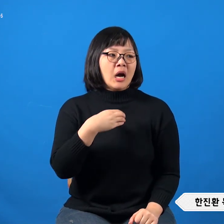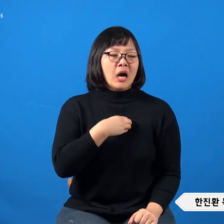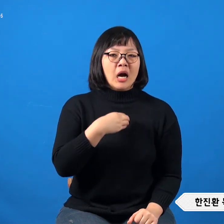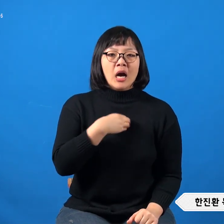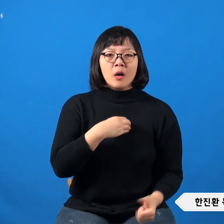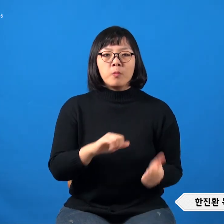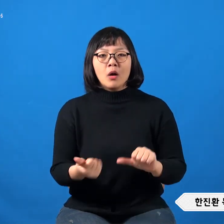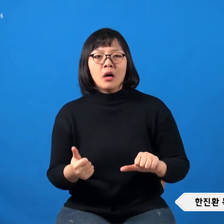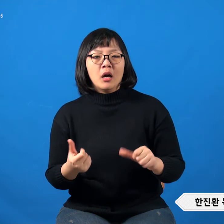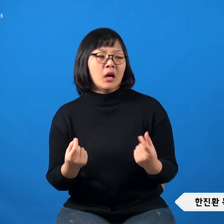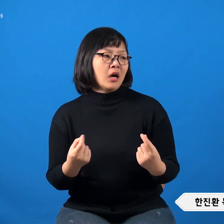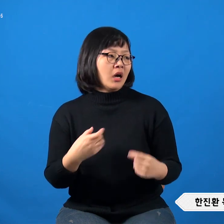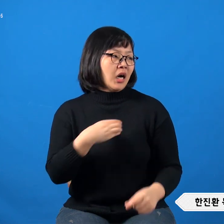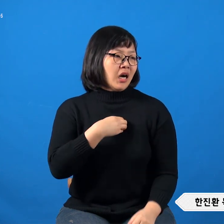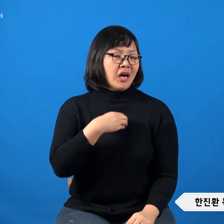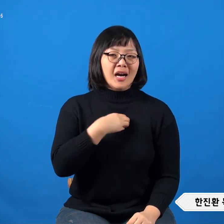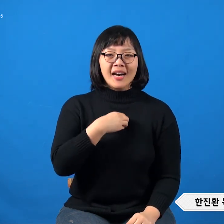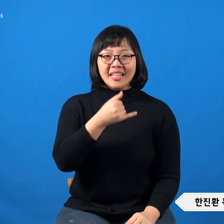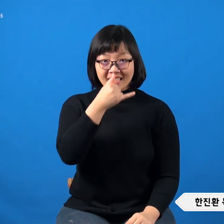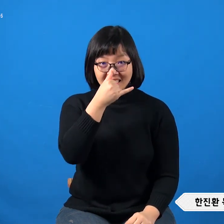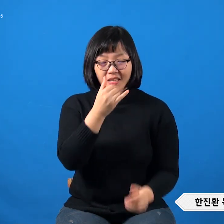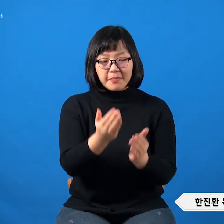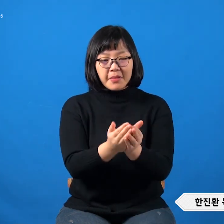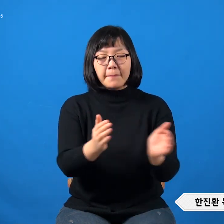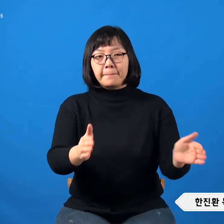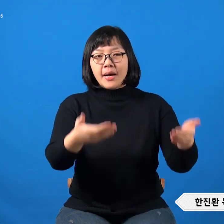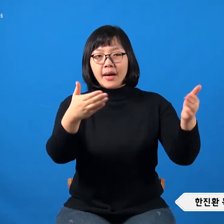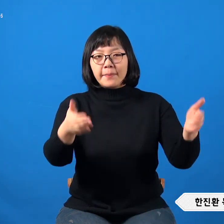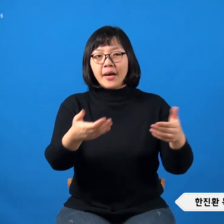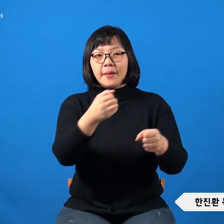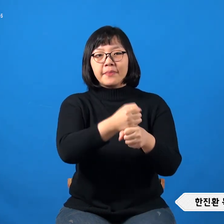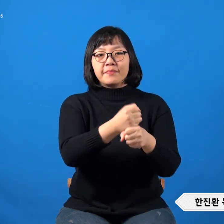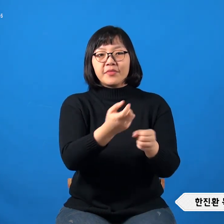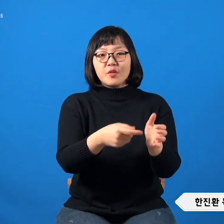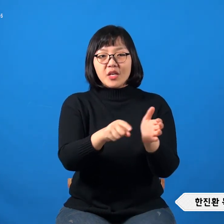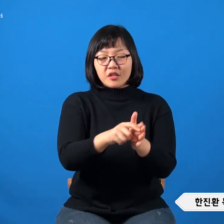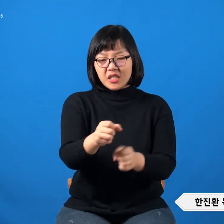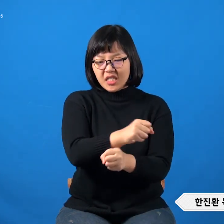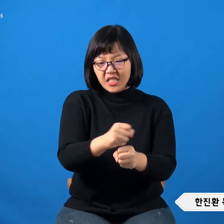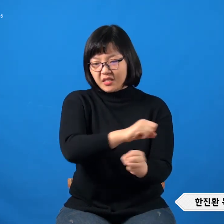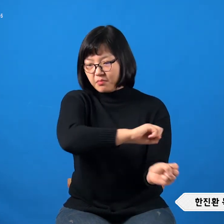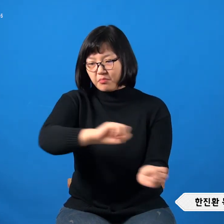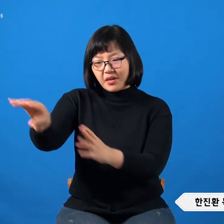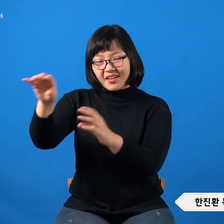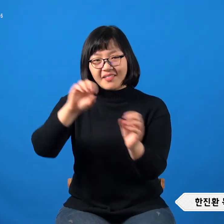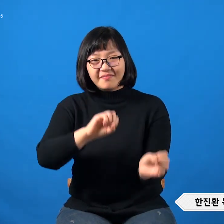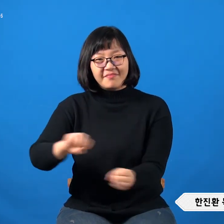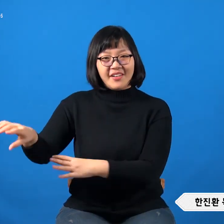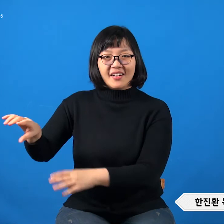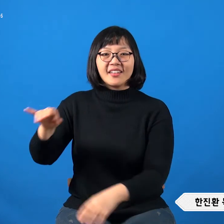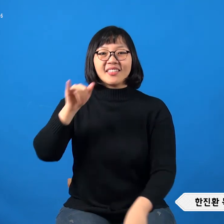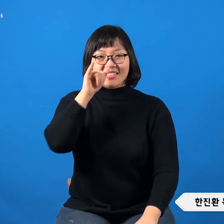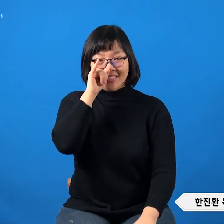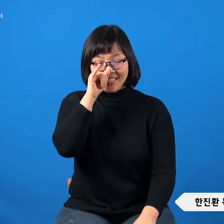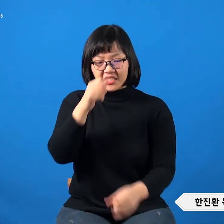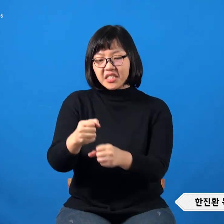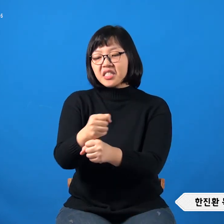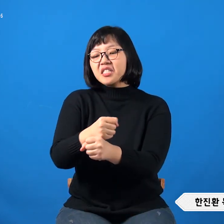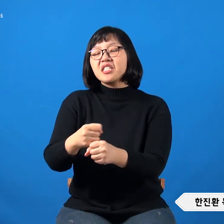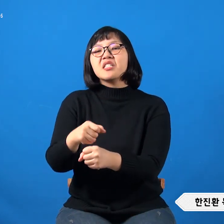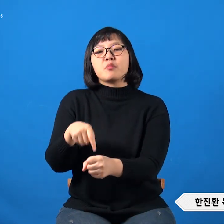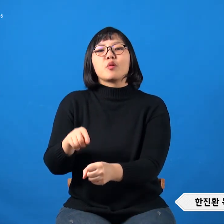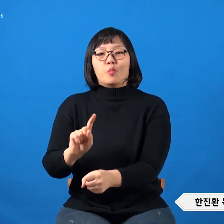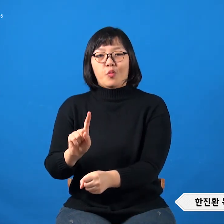조금이라도 가볍게 하려고 갑판에 있는 물건들을 다 바다에 던집니다. 그 물건들은 다시스에